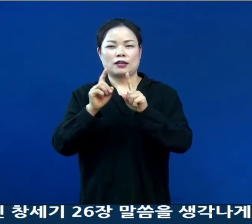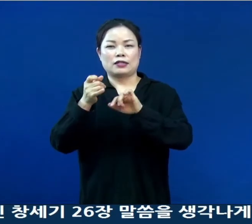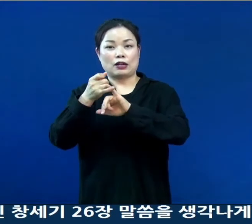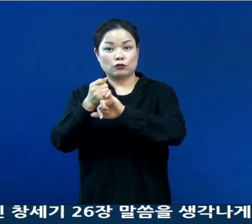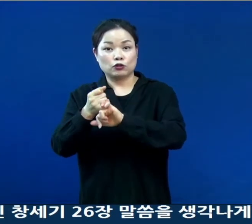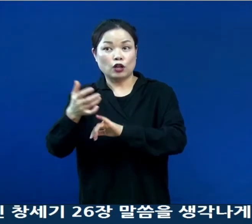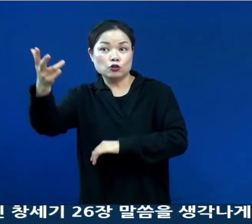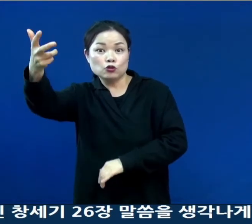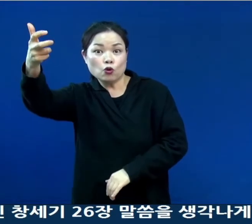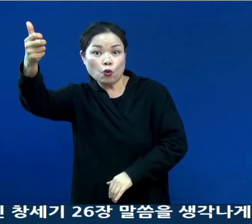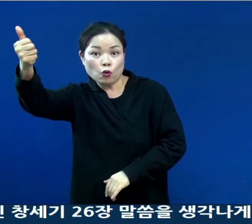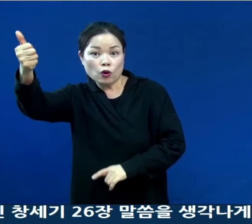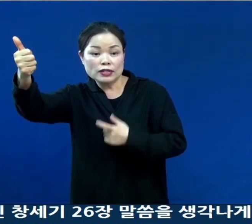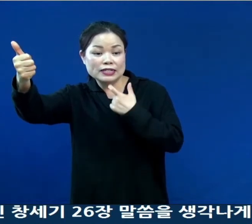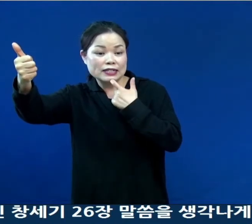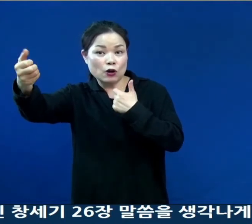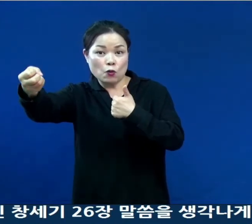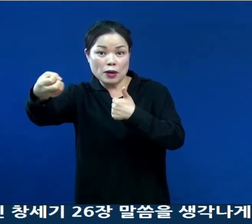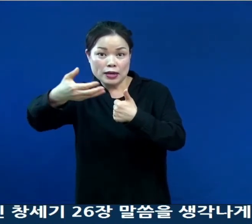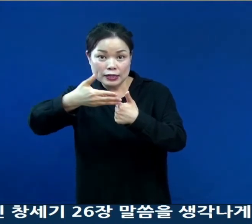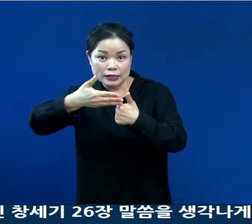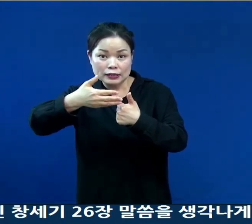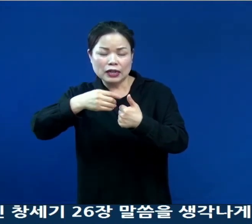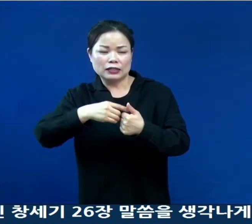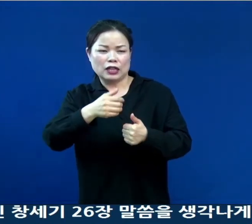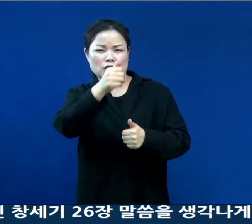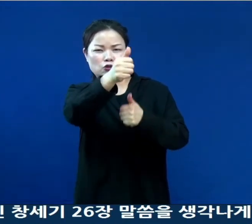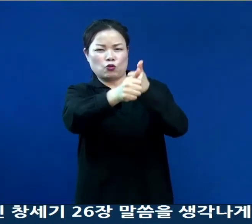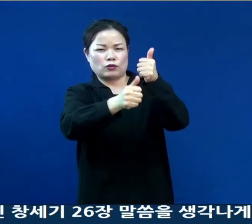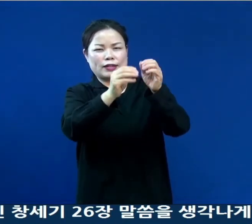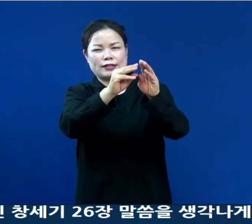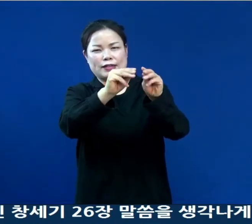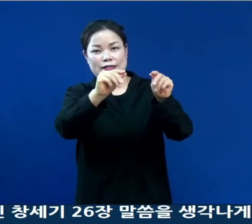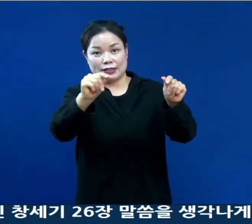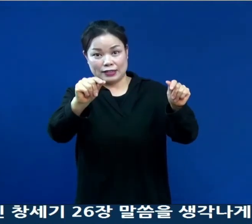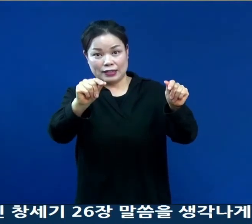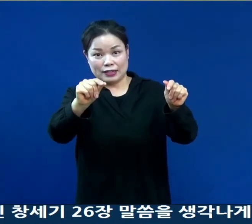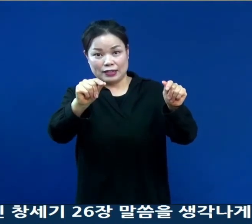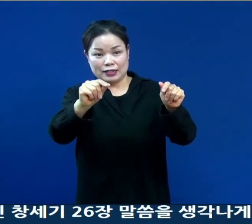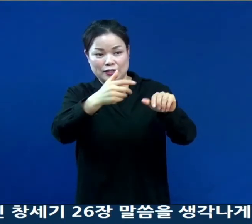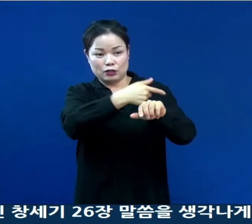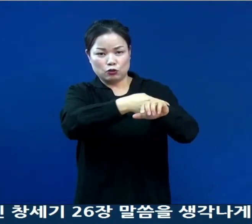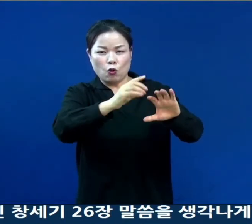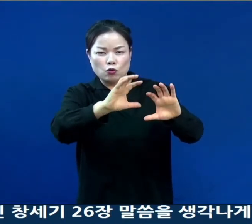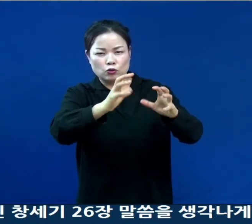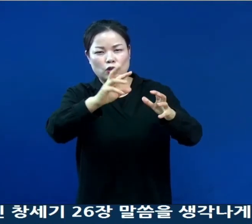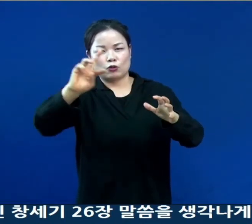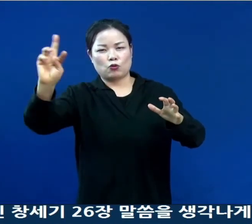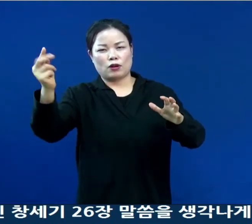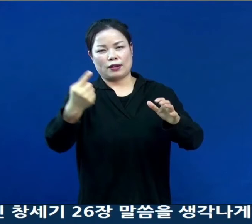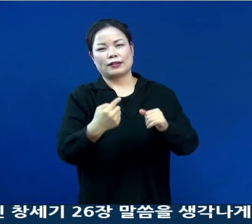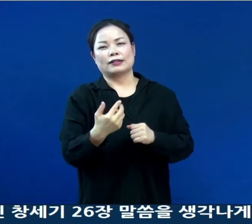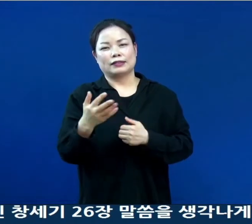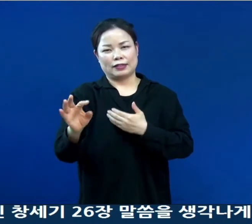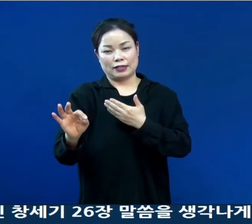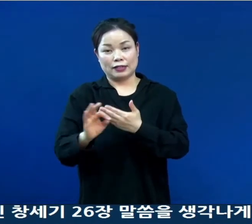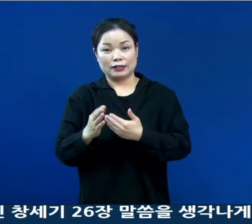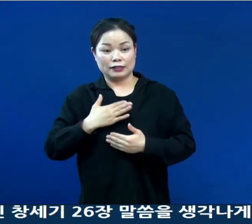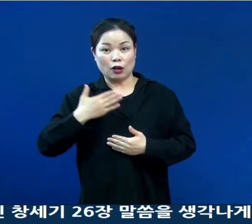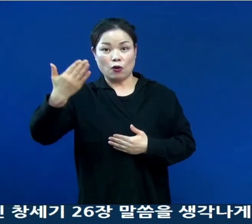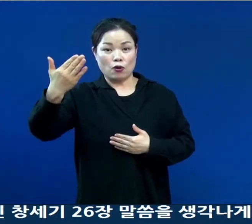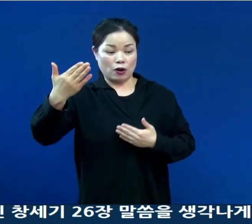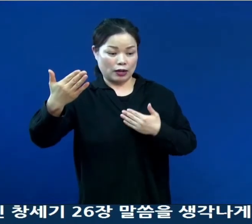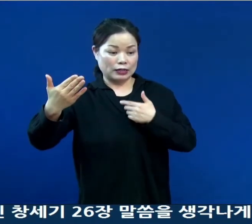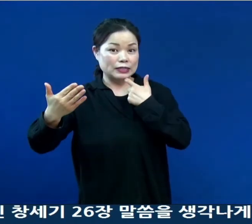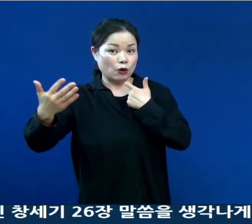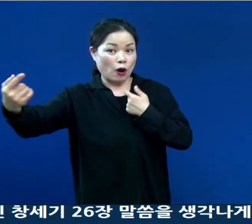약속하십니다. 여호와께서 야곱에게 이르시되 내 조상의 땅 내 족속에게로 돌아가라. 내가 너와